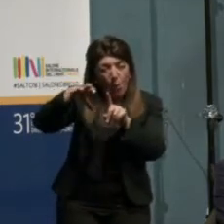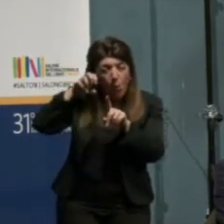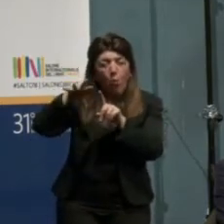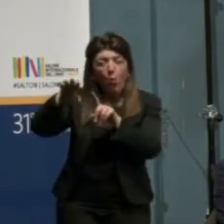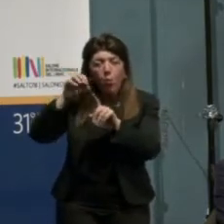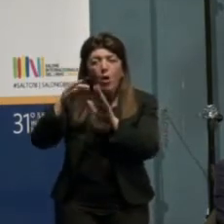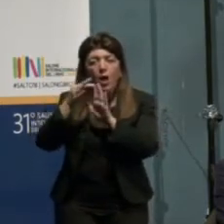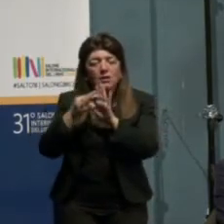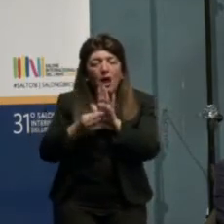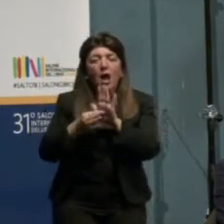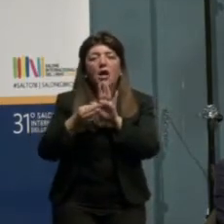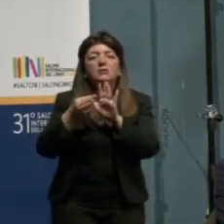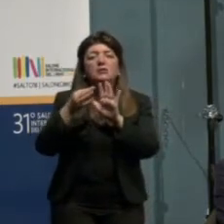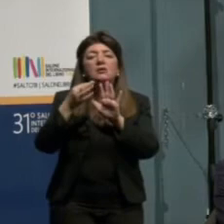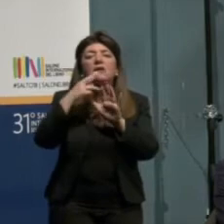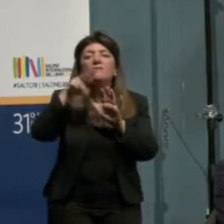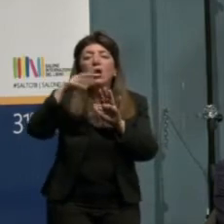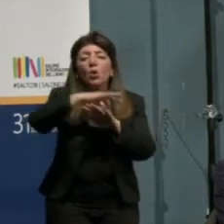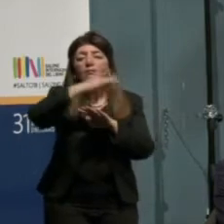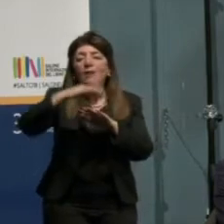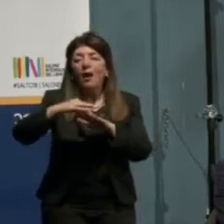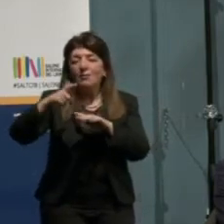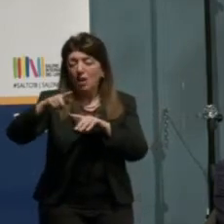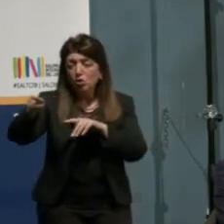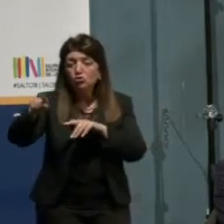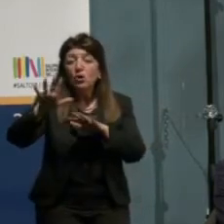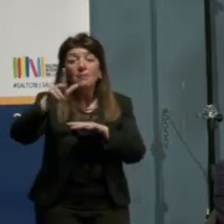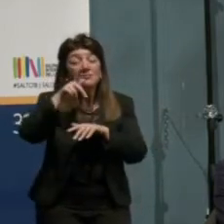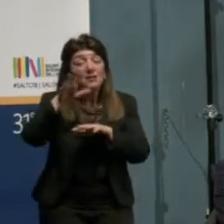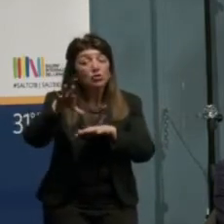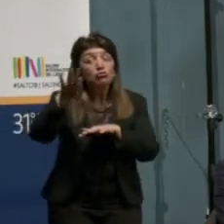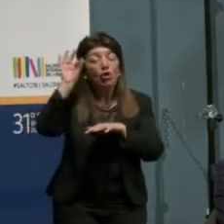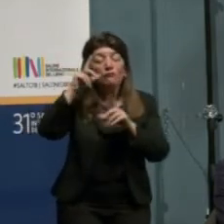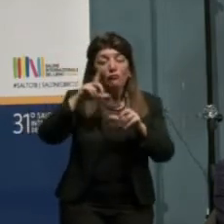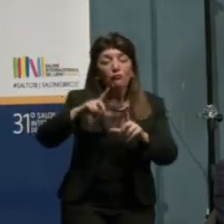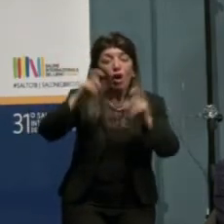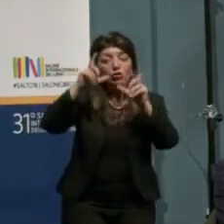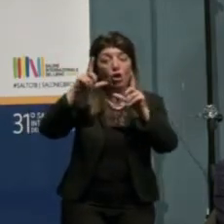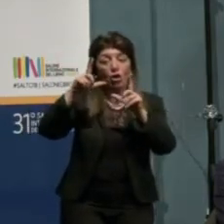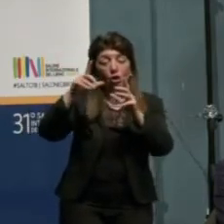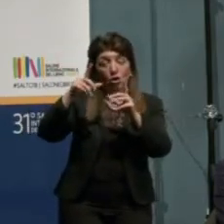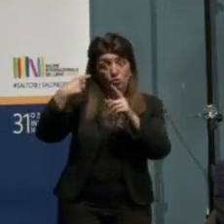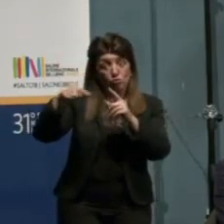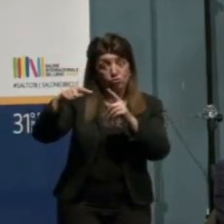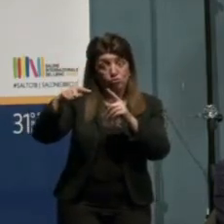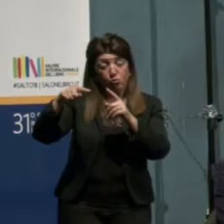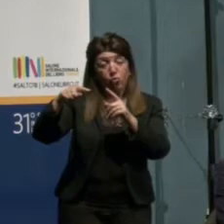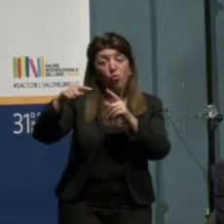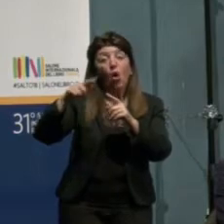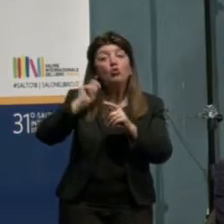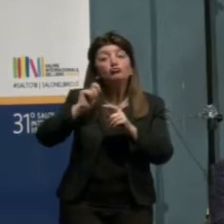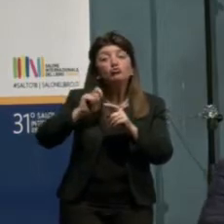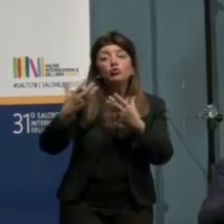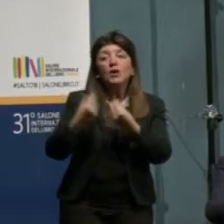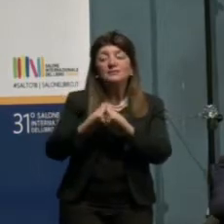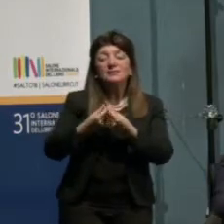cioè quindi non ci sarà la data certo è che se troviamo la un fotogramma di giulia accanto a una divisa della national